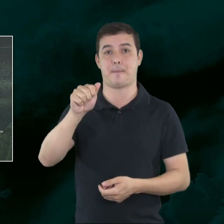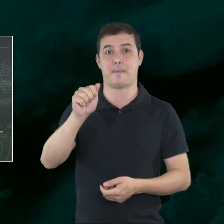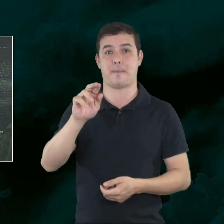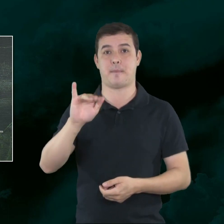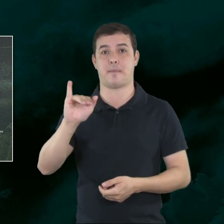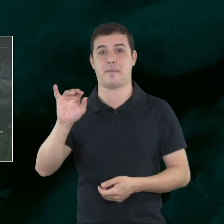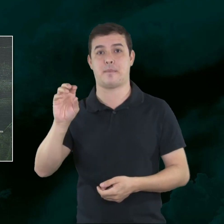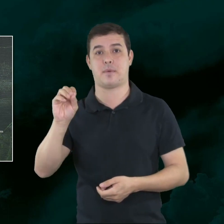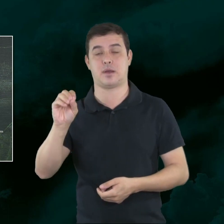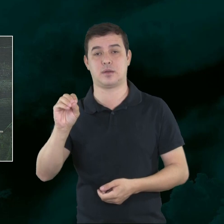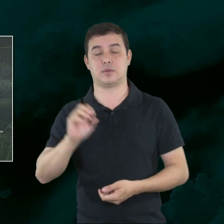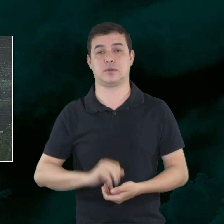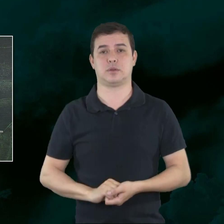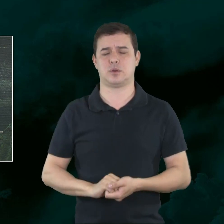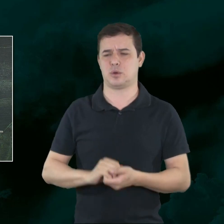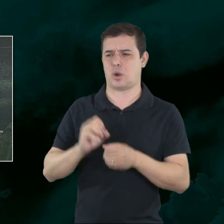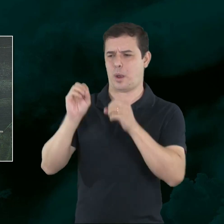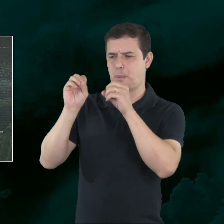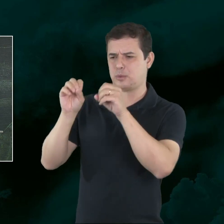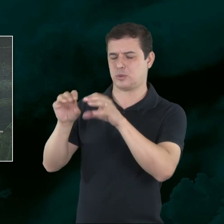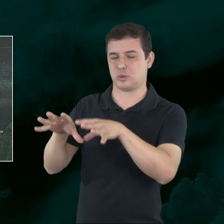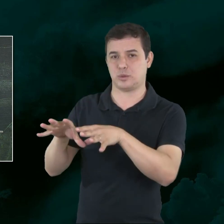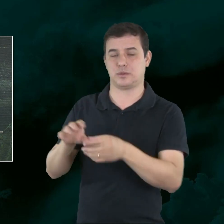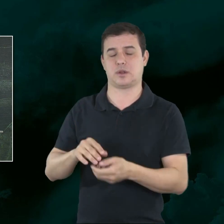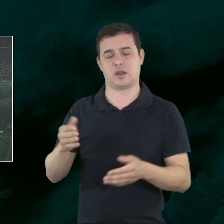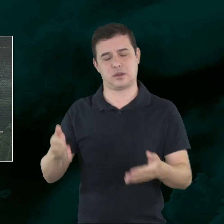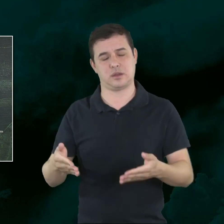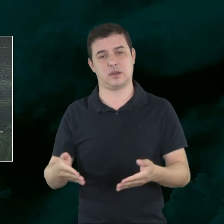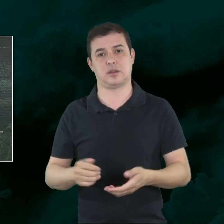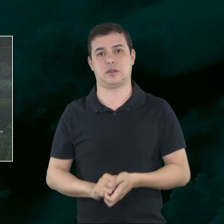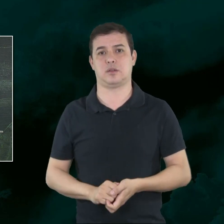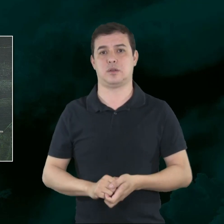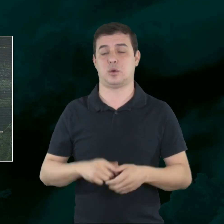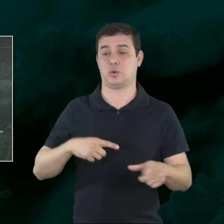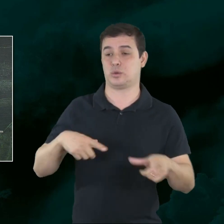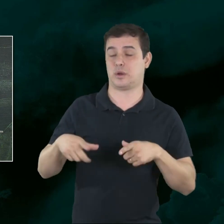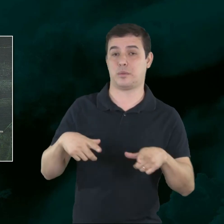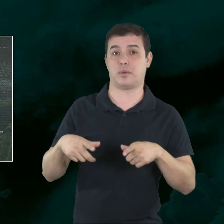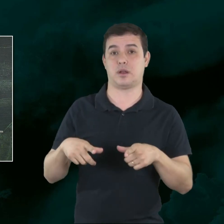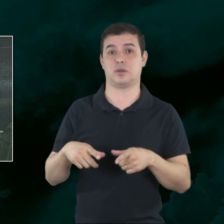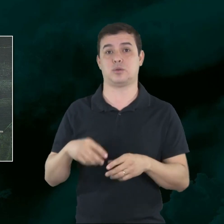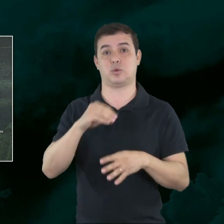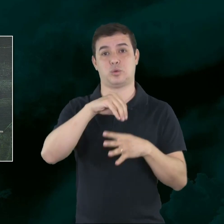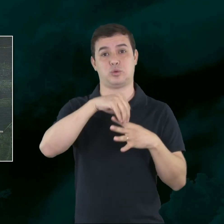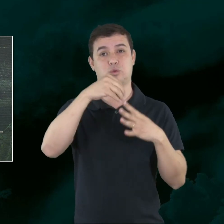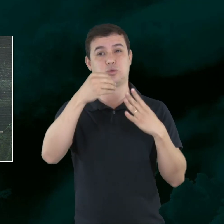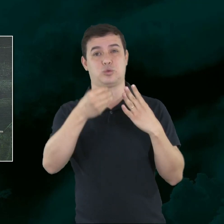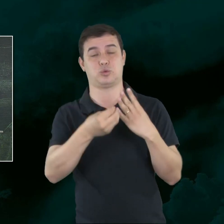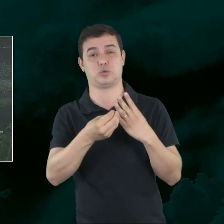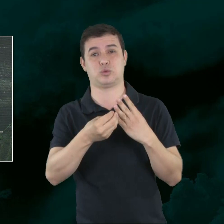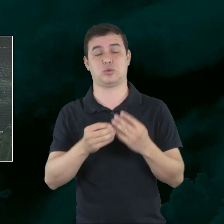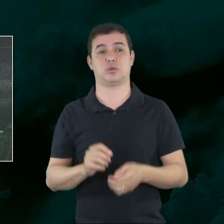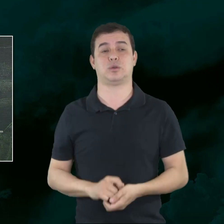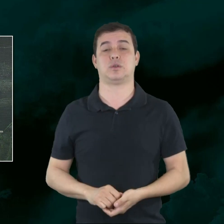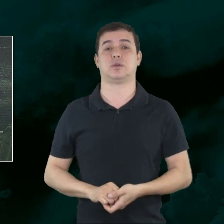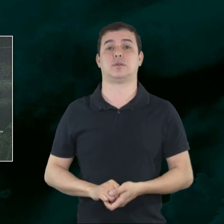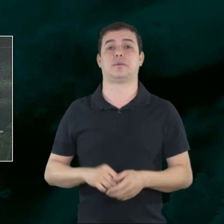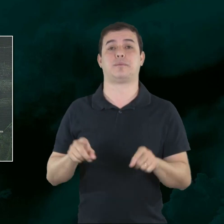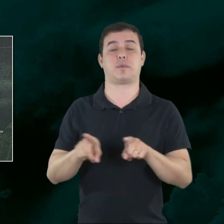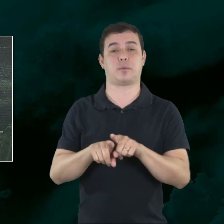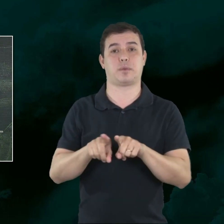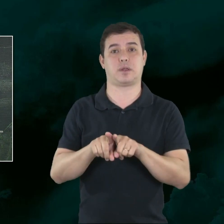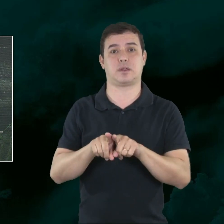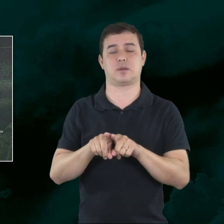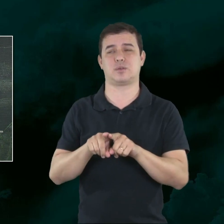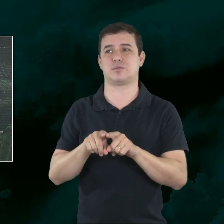o Senhor abençoe ele, o seu trabalho aqui no Instituto. Vocês lembrem do Instituto nas suas